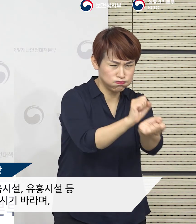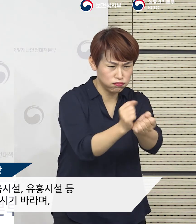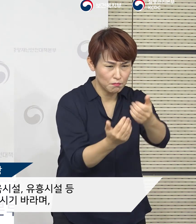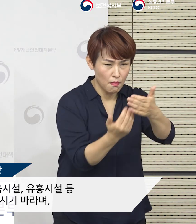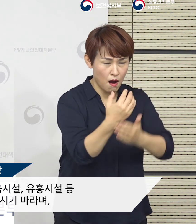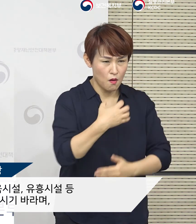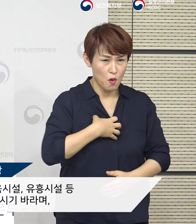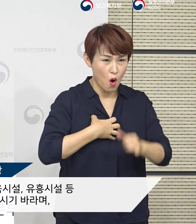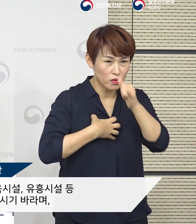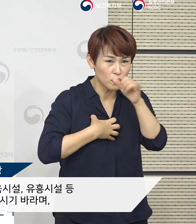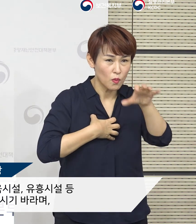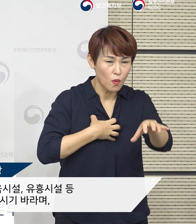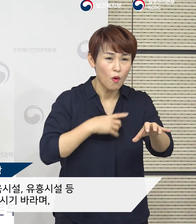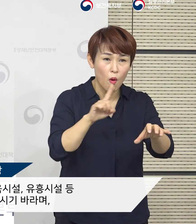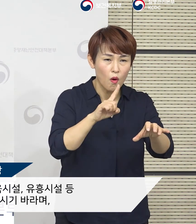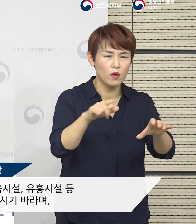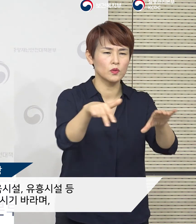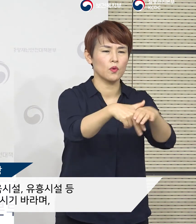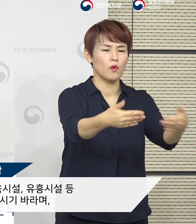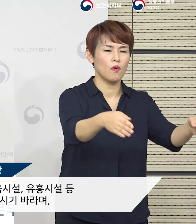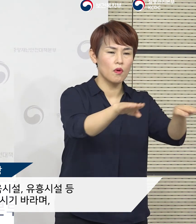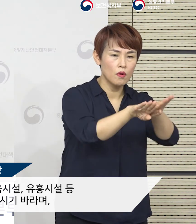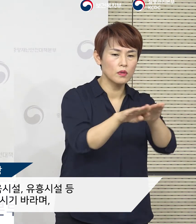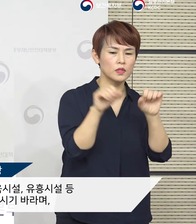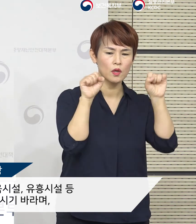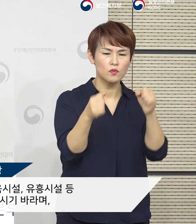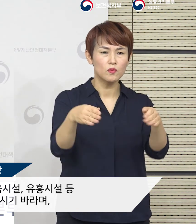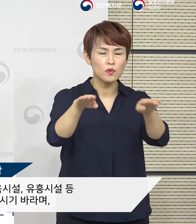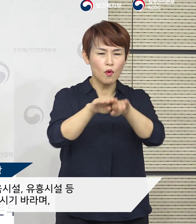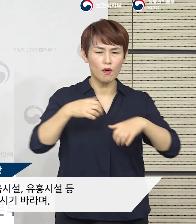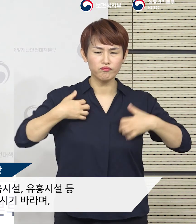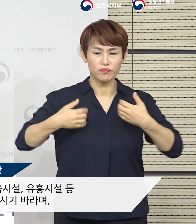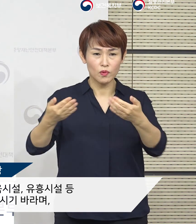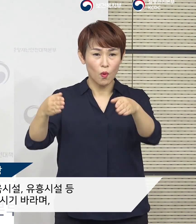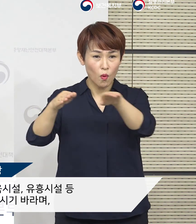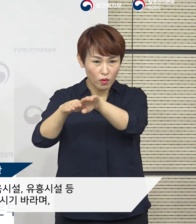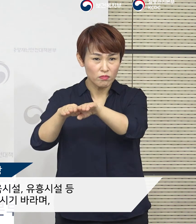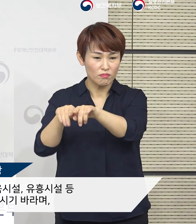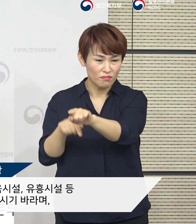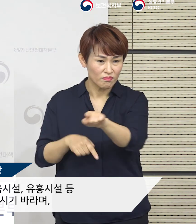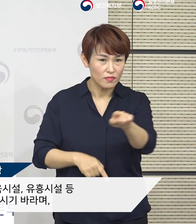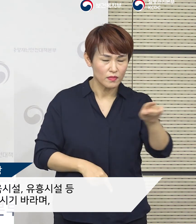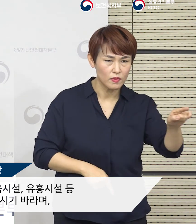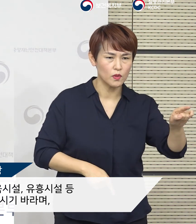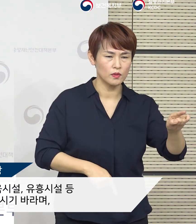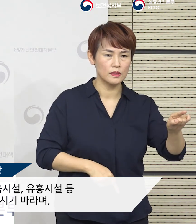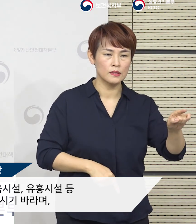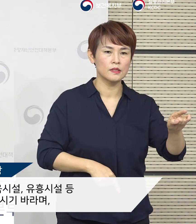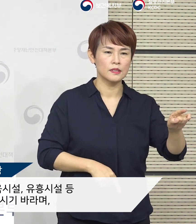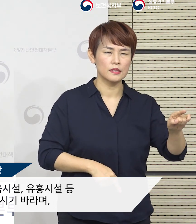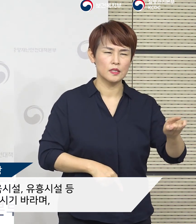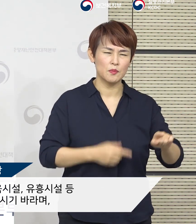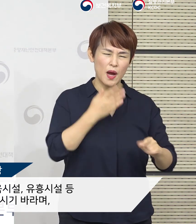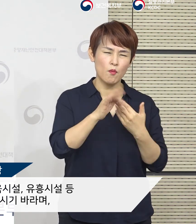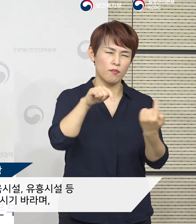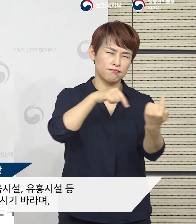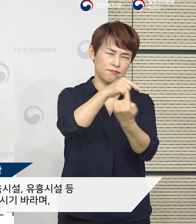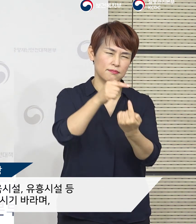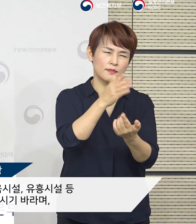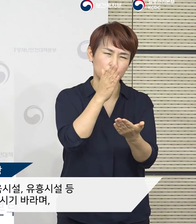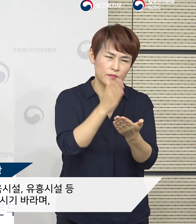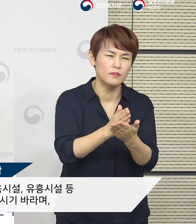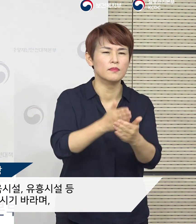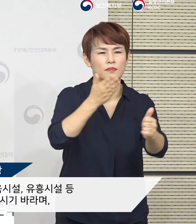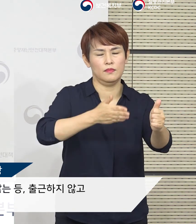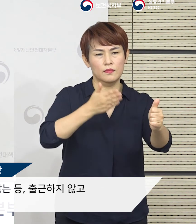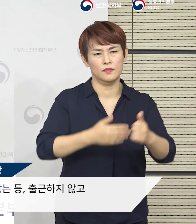위험이 높은 종교시설, 실내 체육시설, 유흥시설 등 고위험 시설과 업종은 최대한 운영을 자제해